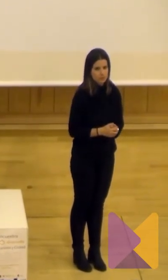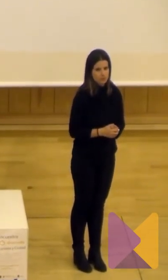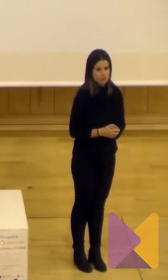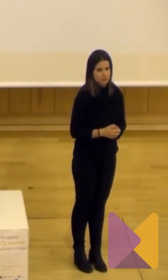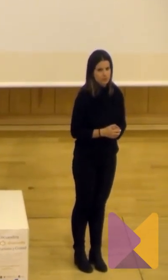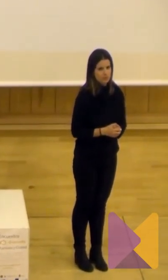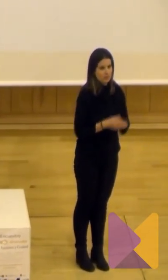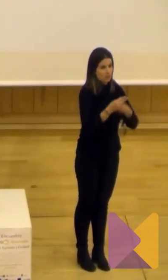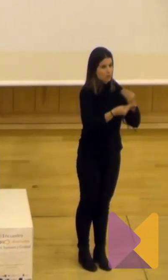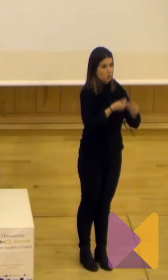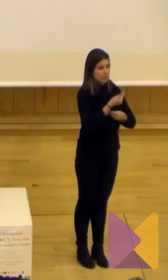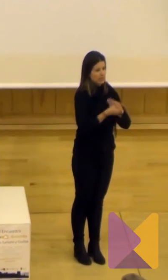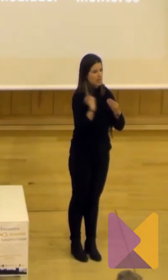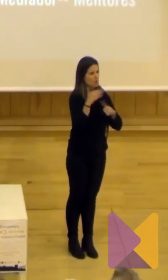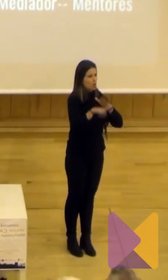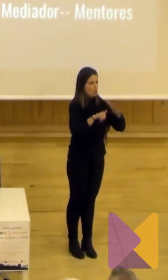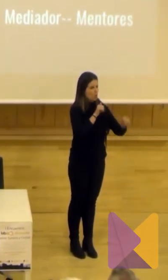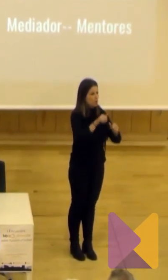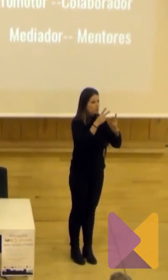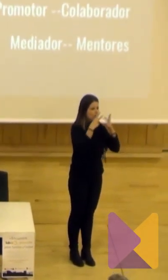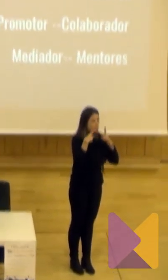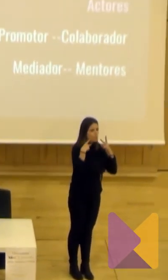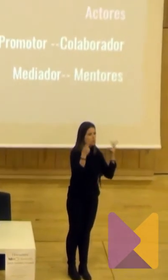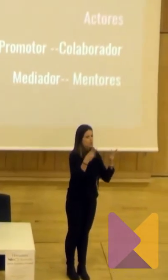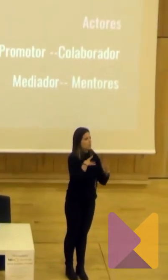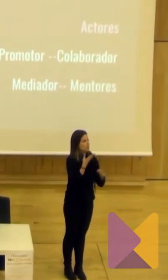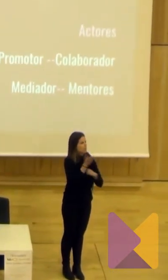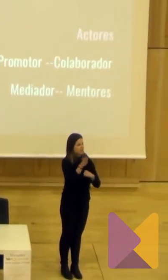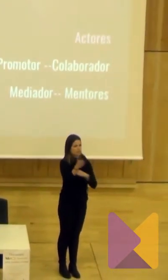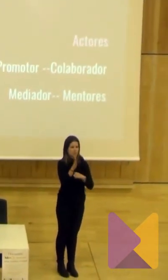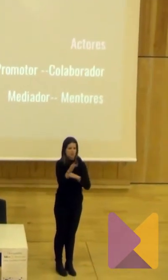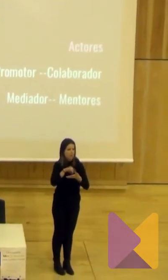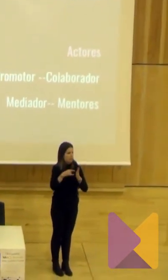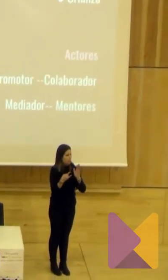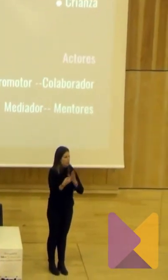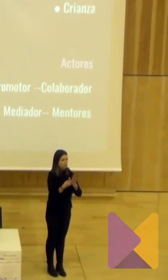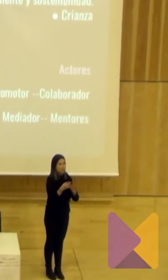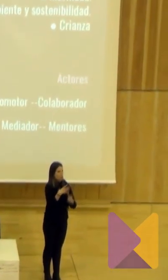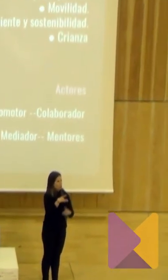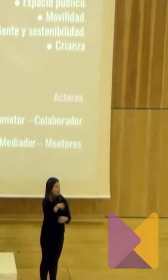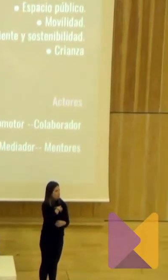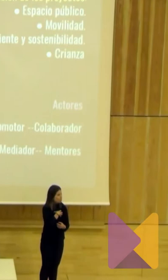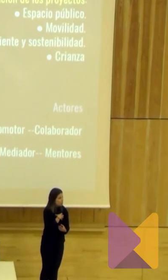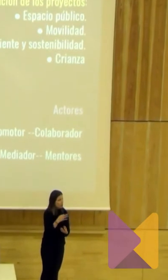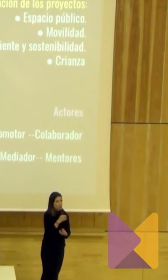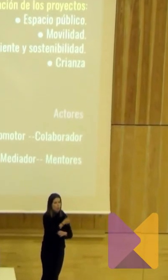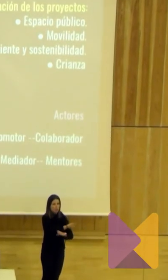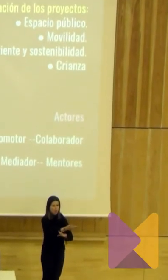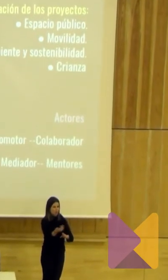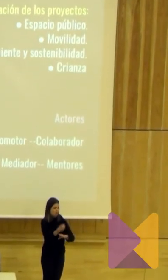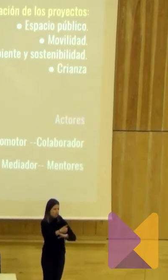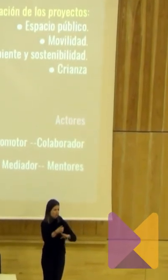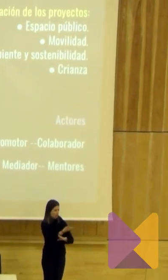Lo que se hizo en esta convocatoria fue una convocatoria pública donde se podían presentar proyectos, tanto desde los funcionarios como desde la ciudadanía.